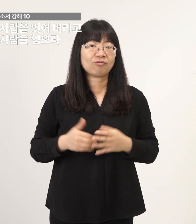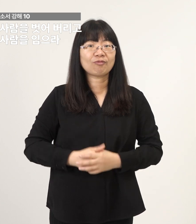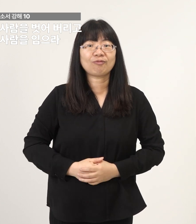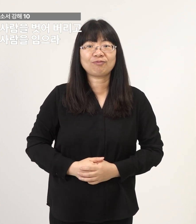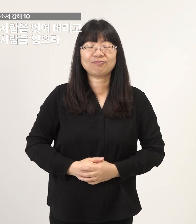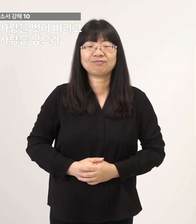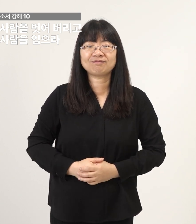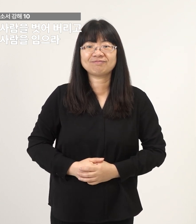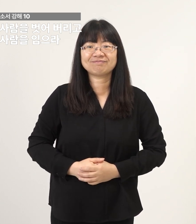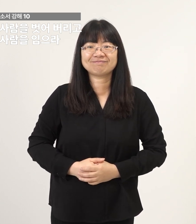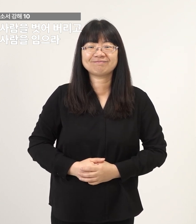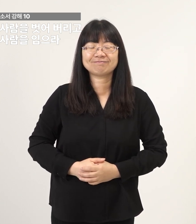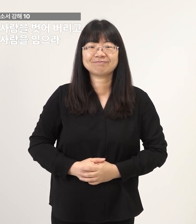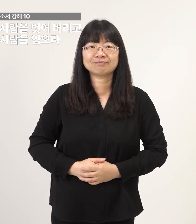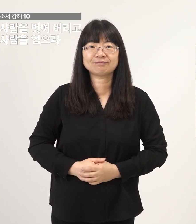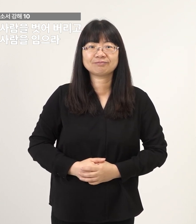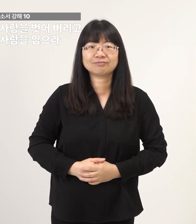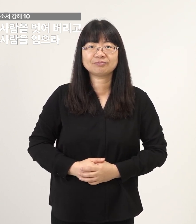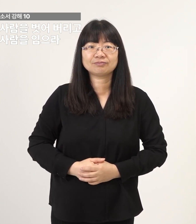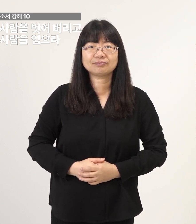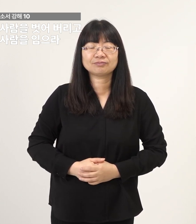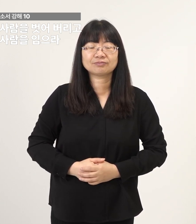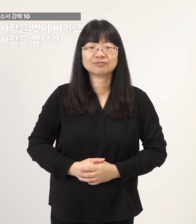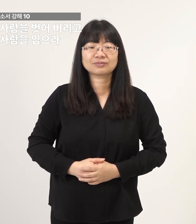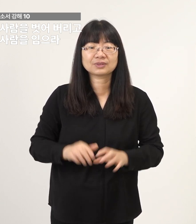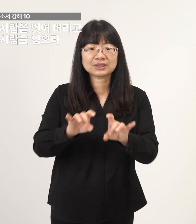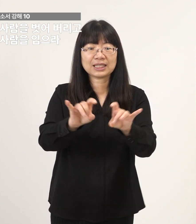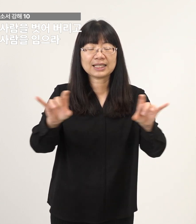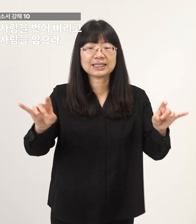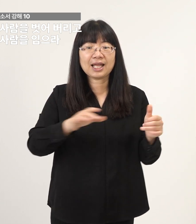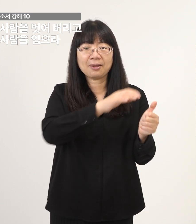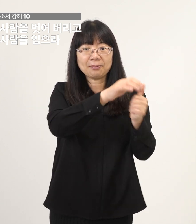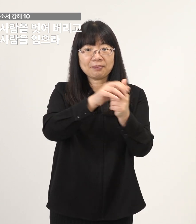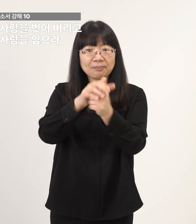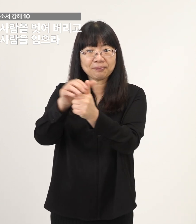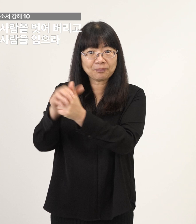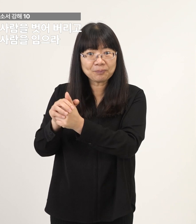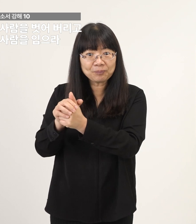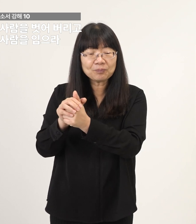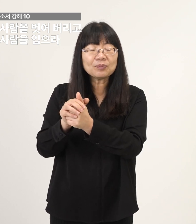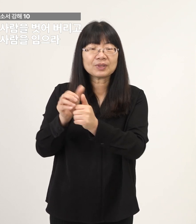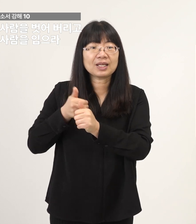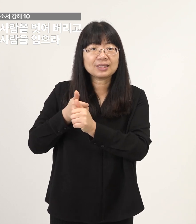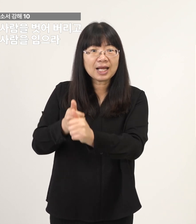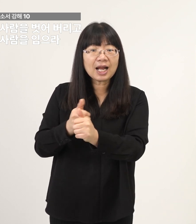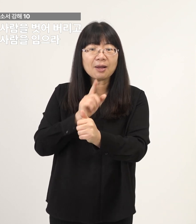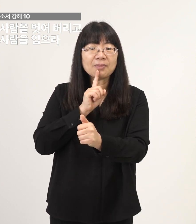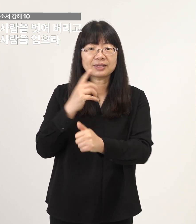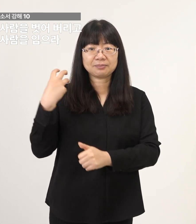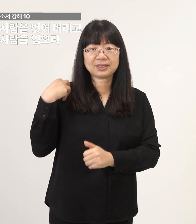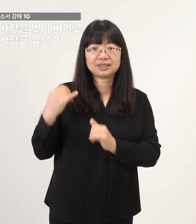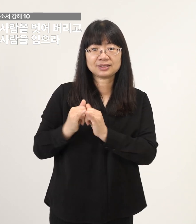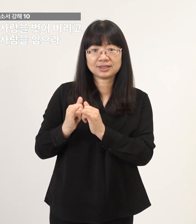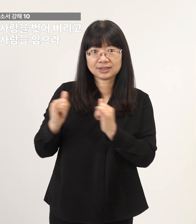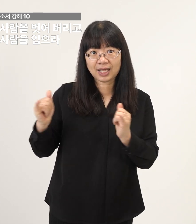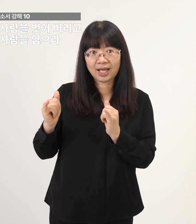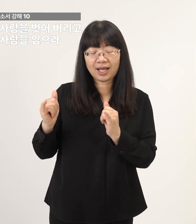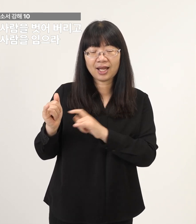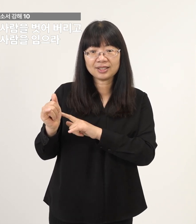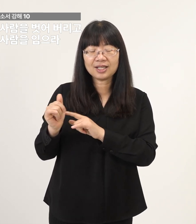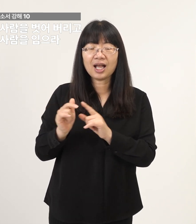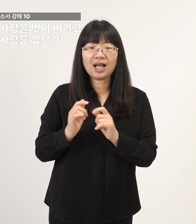그 각양의 직능과 은사대로 말씀을 맡은 자들은 그